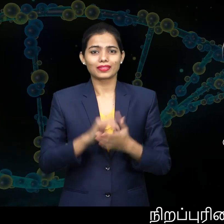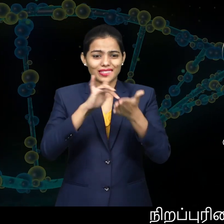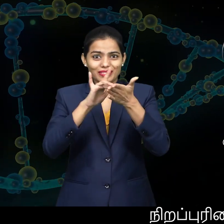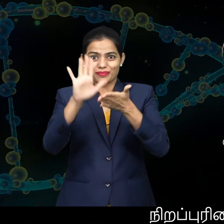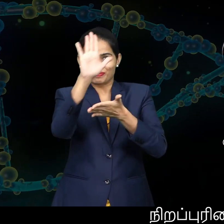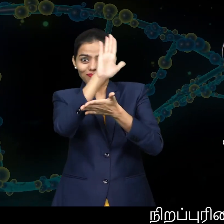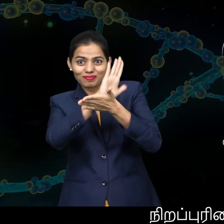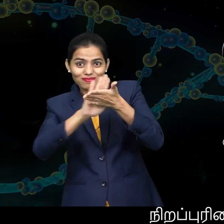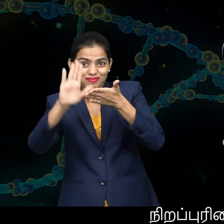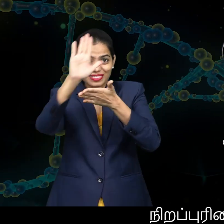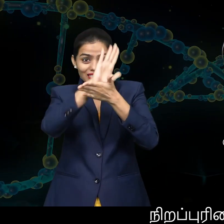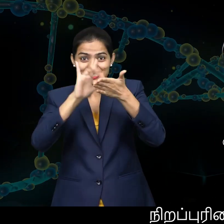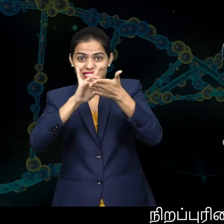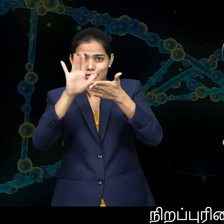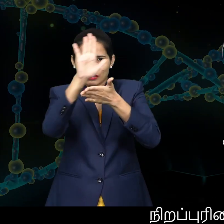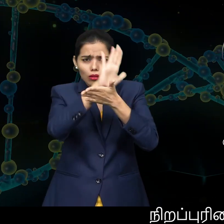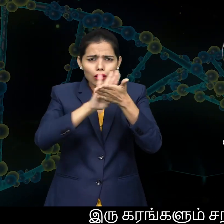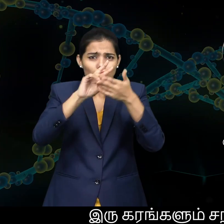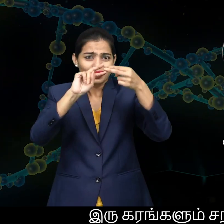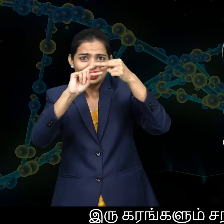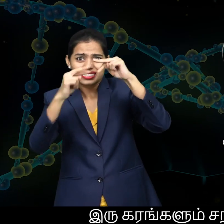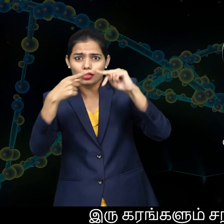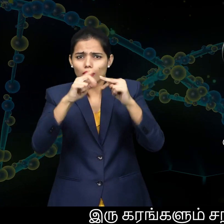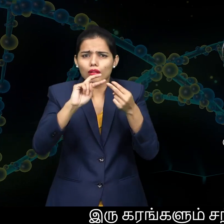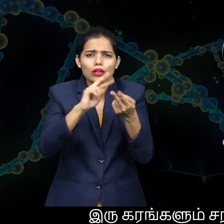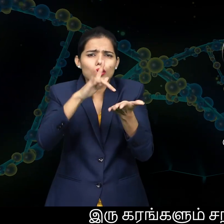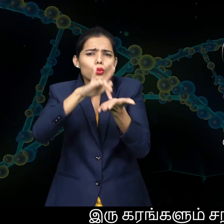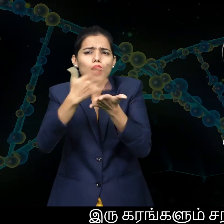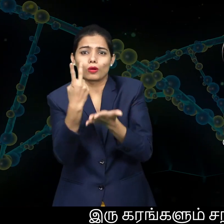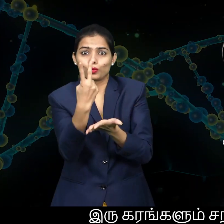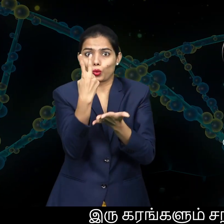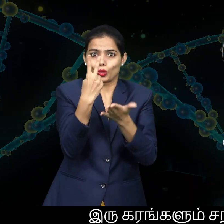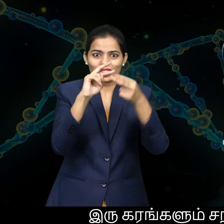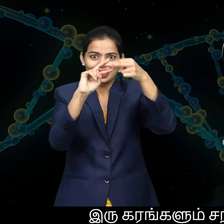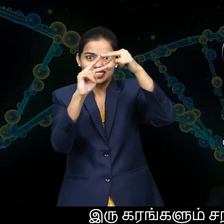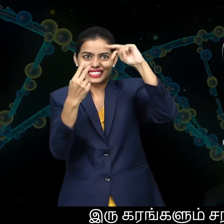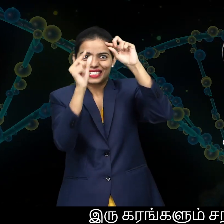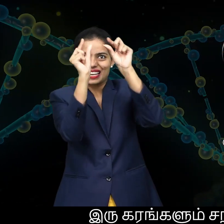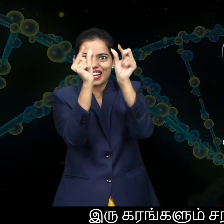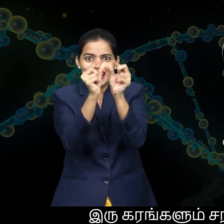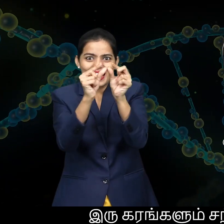நிறப்புரி மையம் என்பது இரு கரங்களும் சந்திக்கும் மையப்பகுதி.